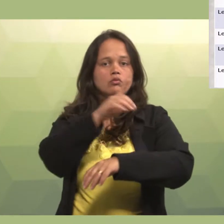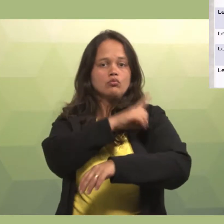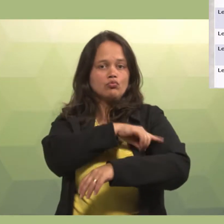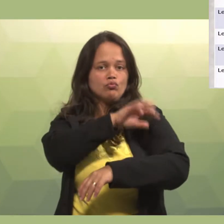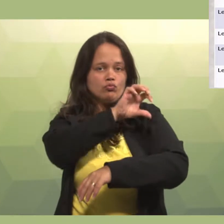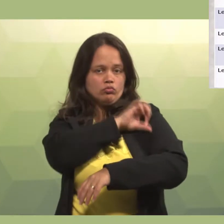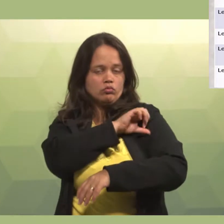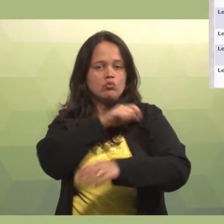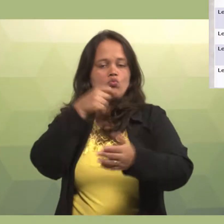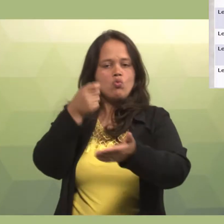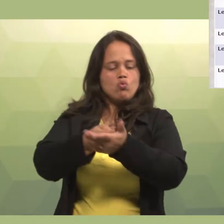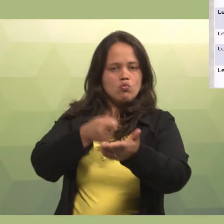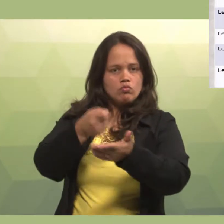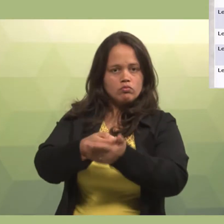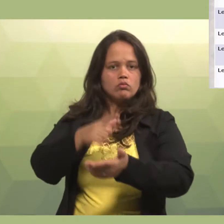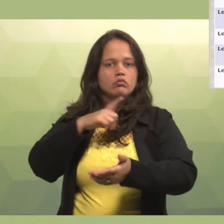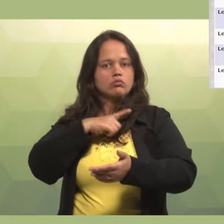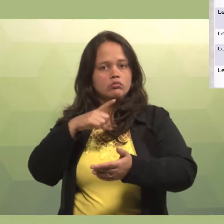dos adolescentes.